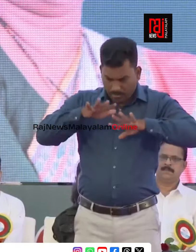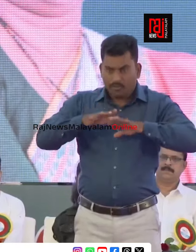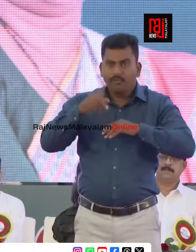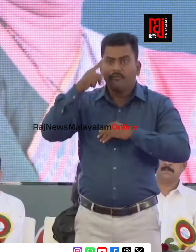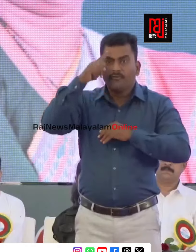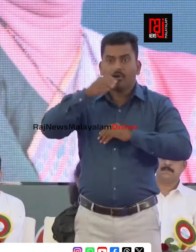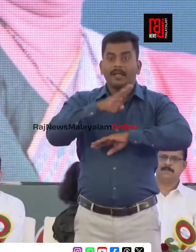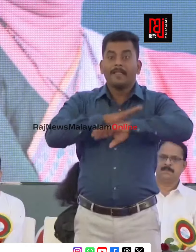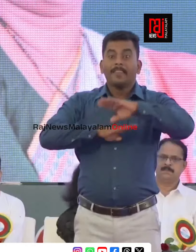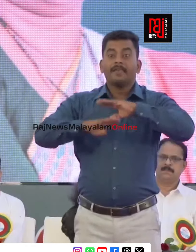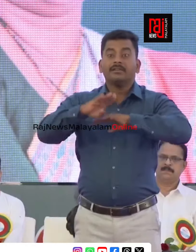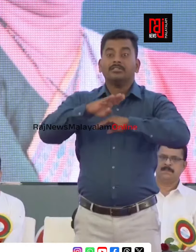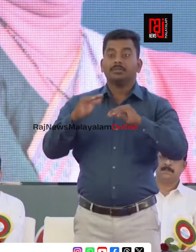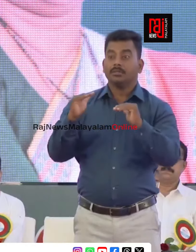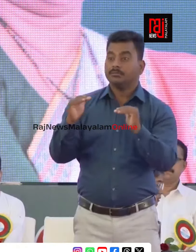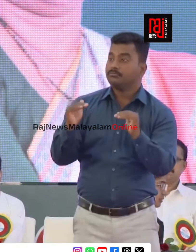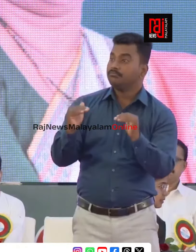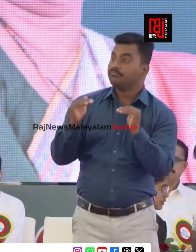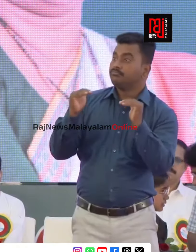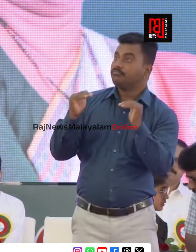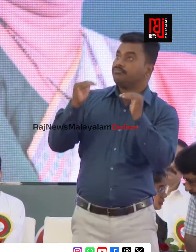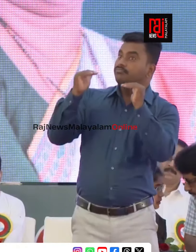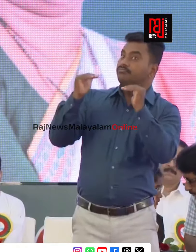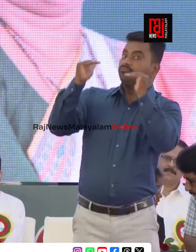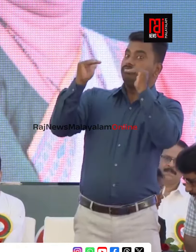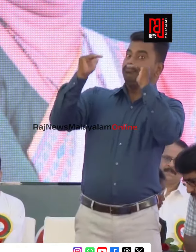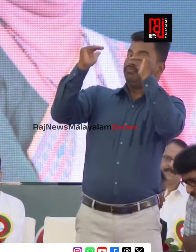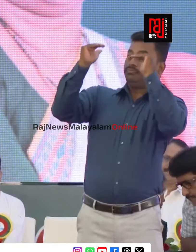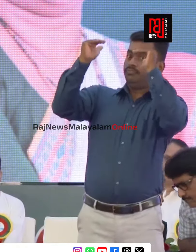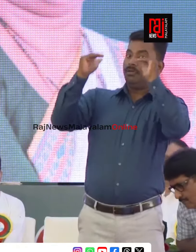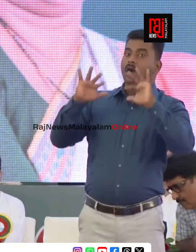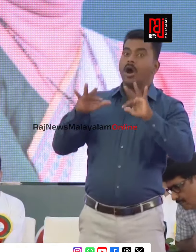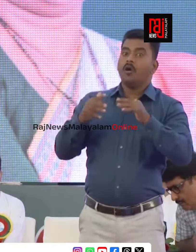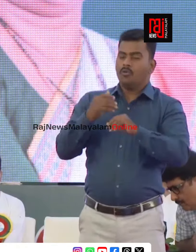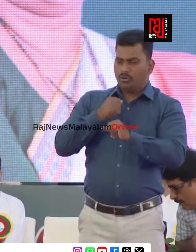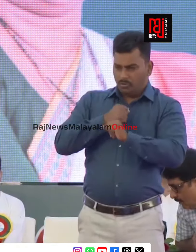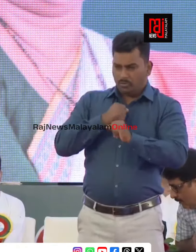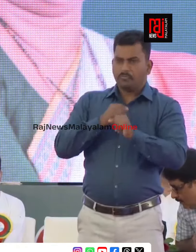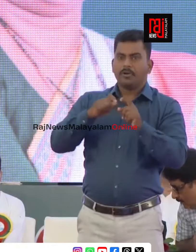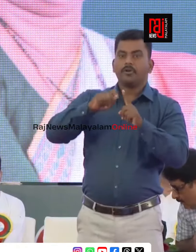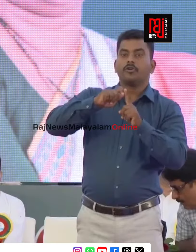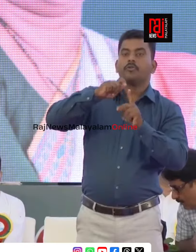വികസനത്തിനായി, സമഗ്ര വികസനത്തിനായി സർക്കാർ